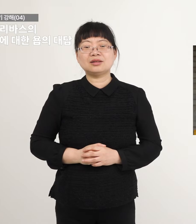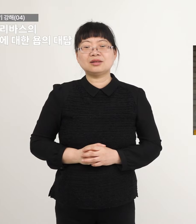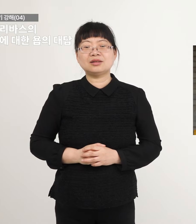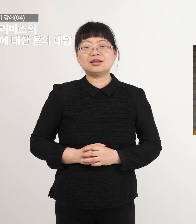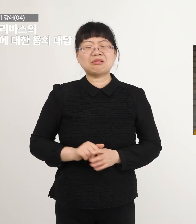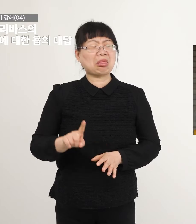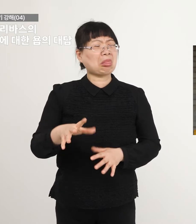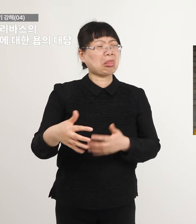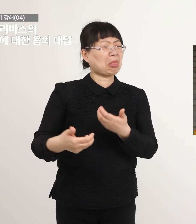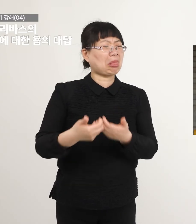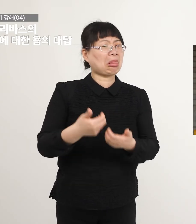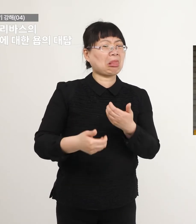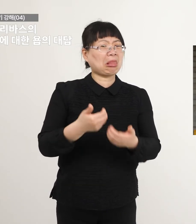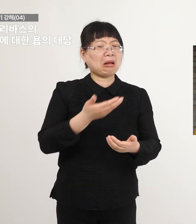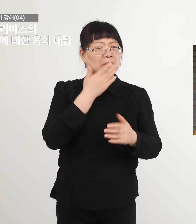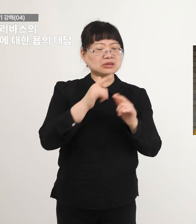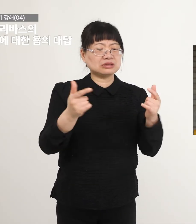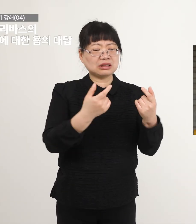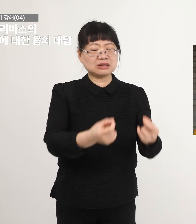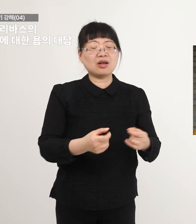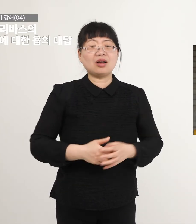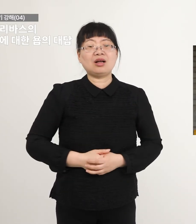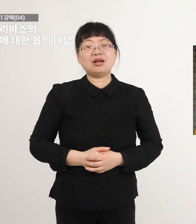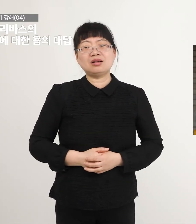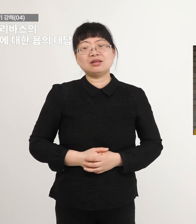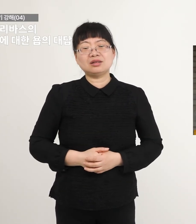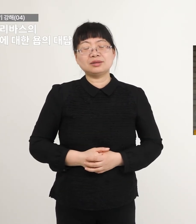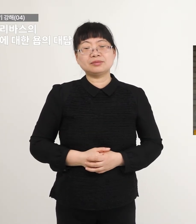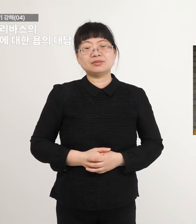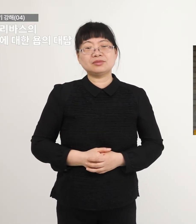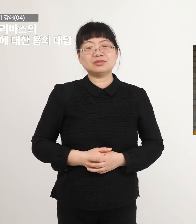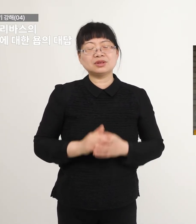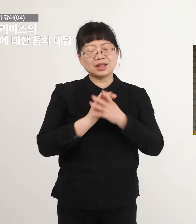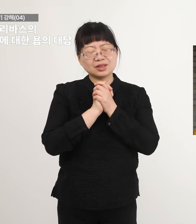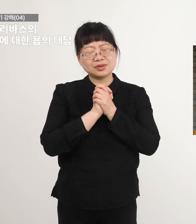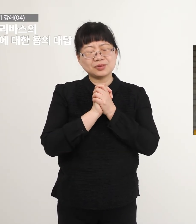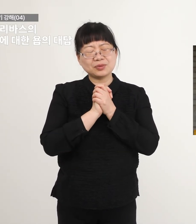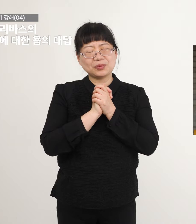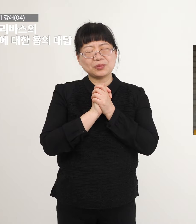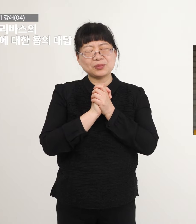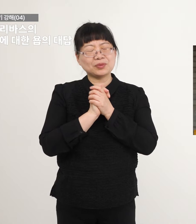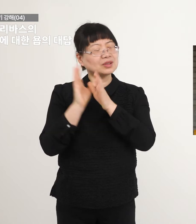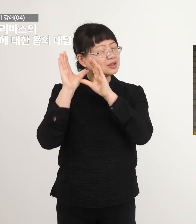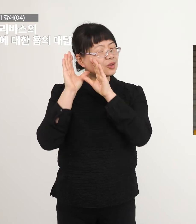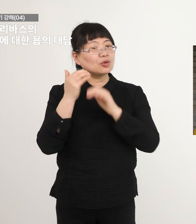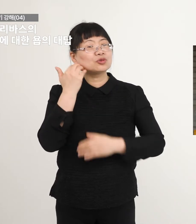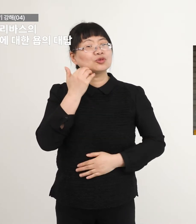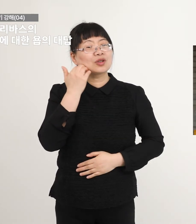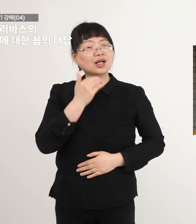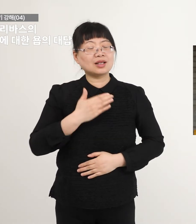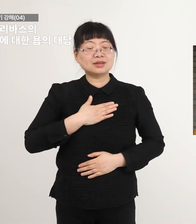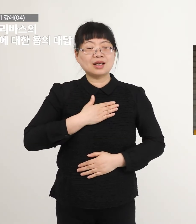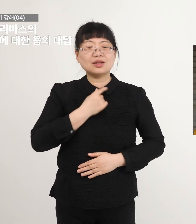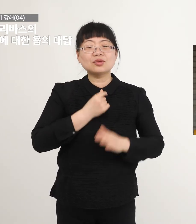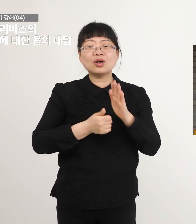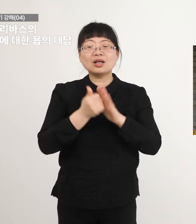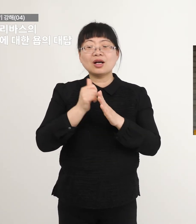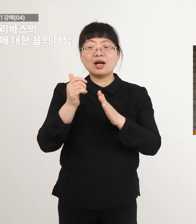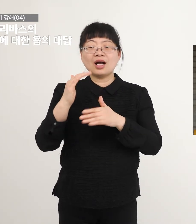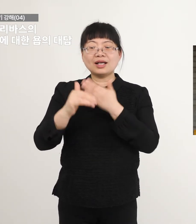들어줄 것이며. 너희들 나보고 기도하라 그러는데 내 간구를 누가 들어주겠으며 나의 소원을